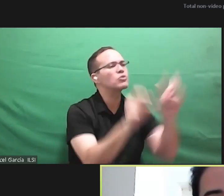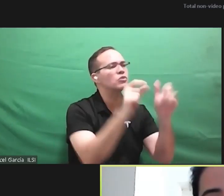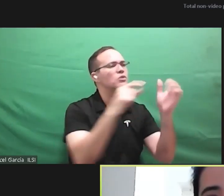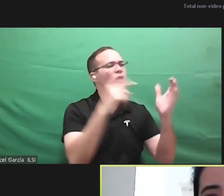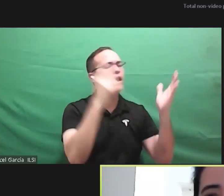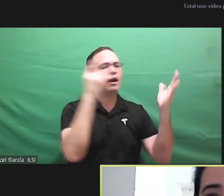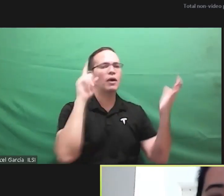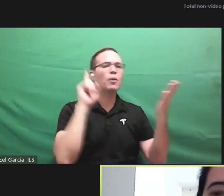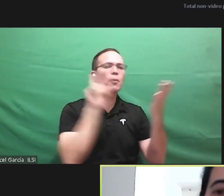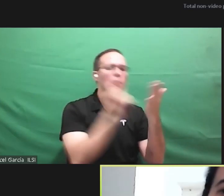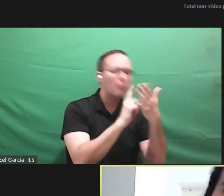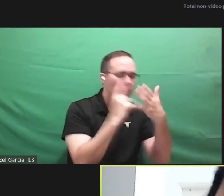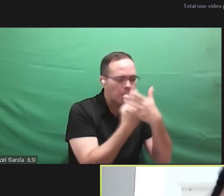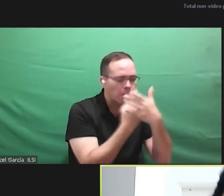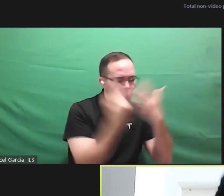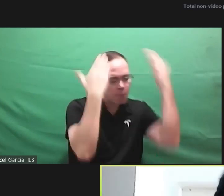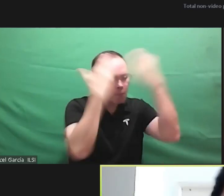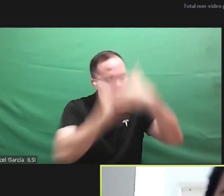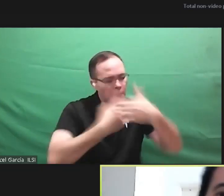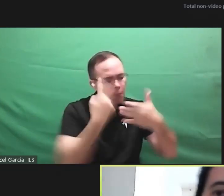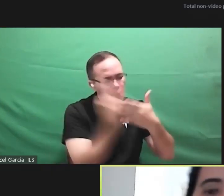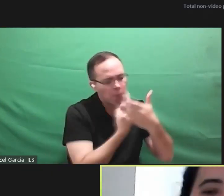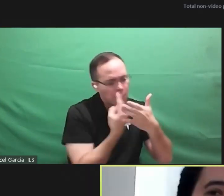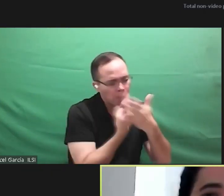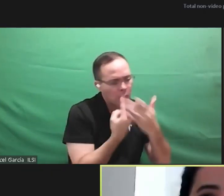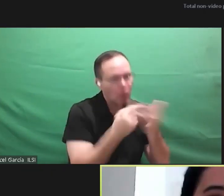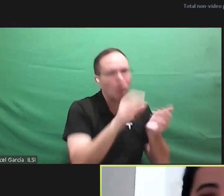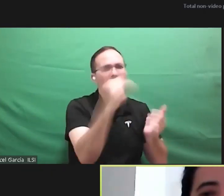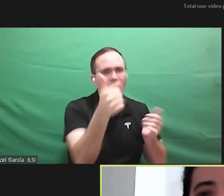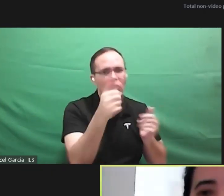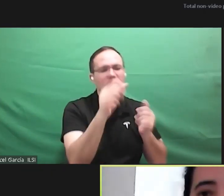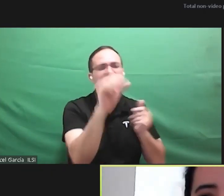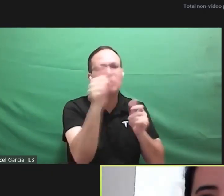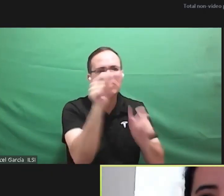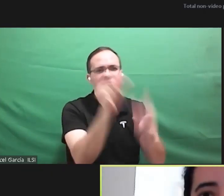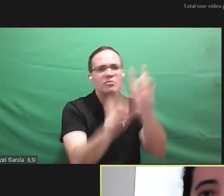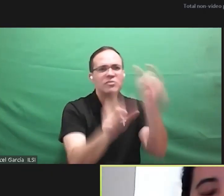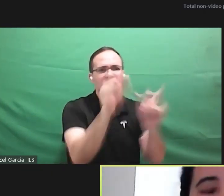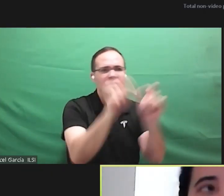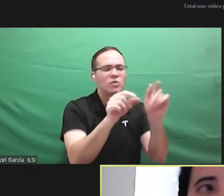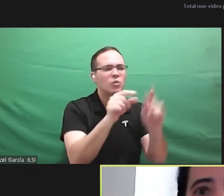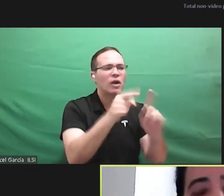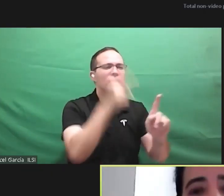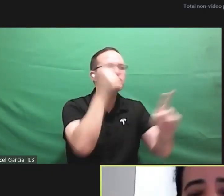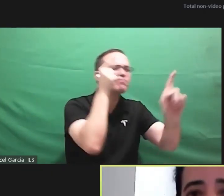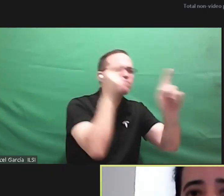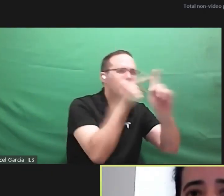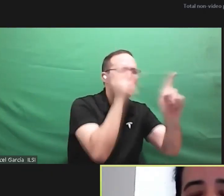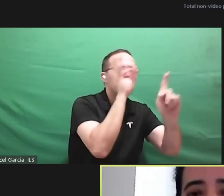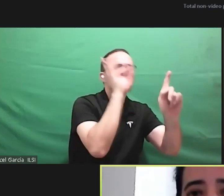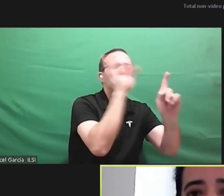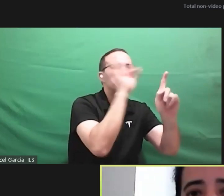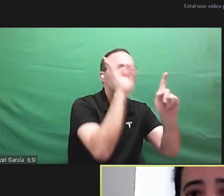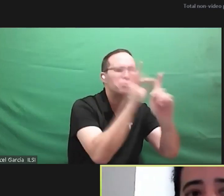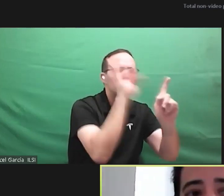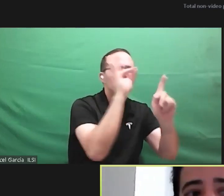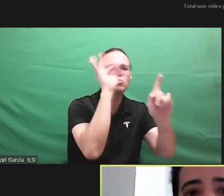Esto es mucho más. Esto sería una encuesta mucho más específica que el censo no es posible hacer. Así que me parece